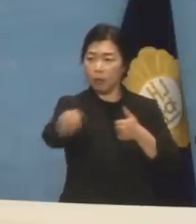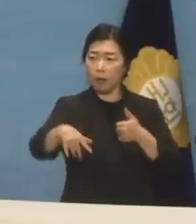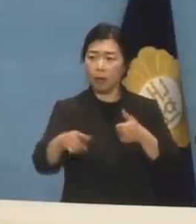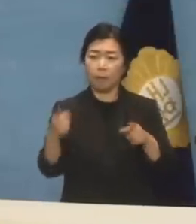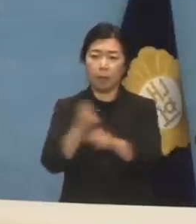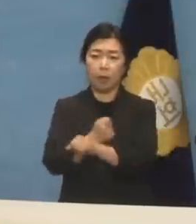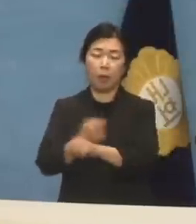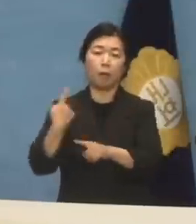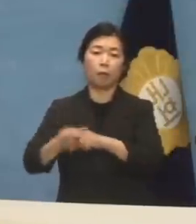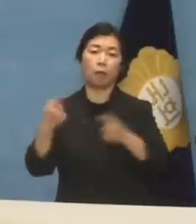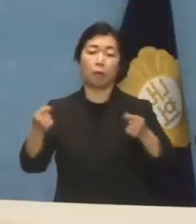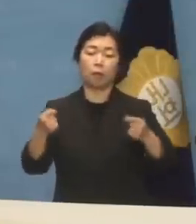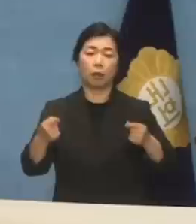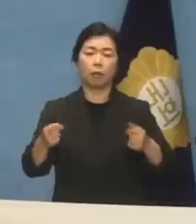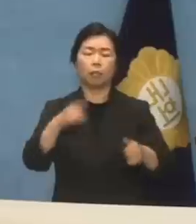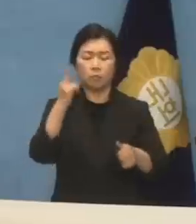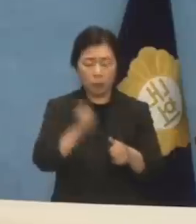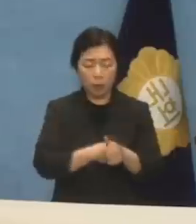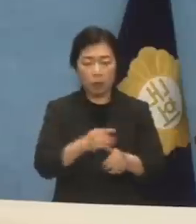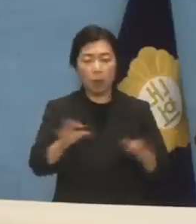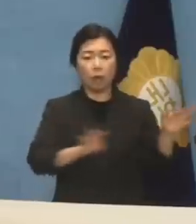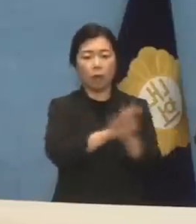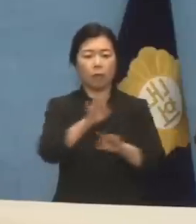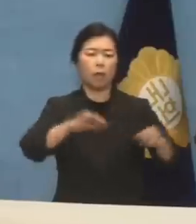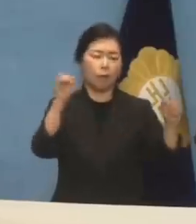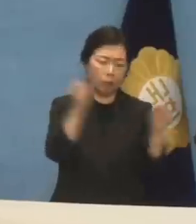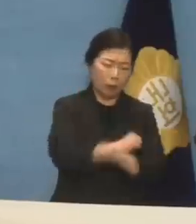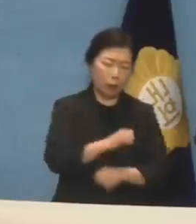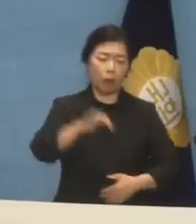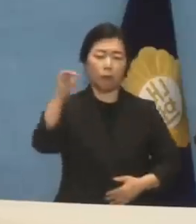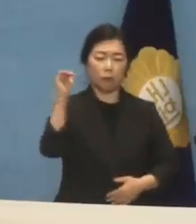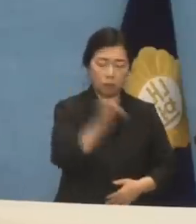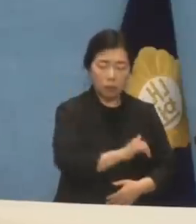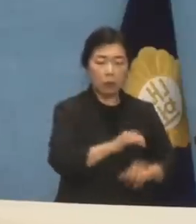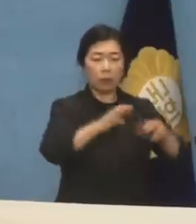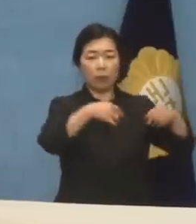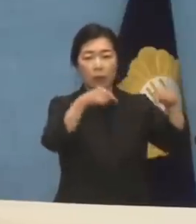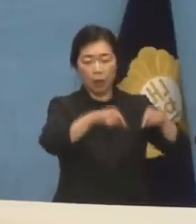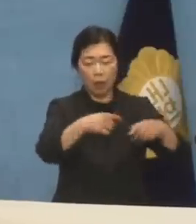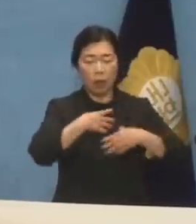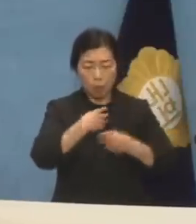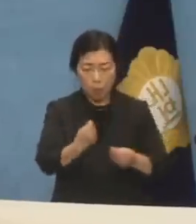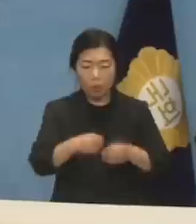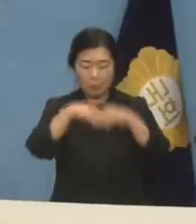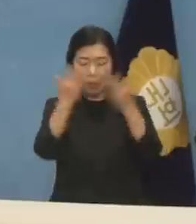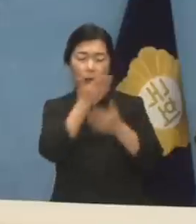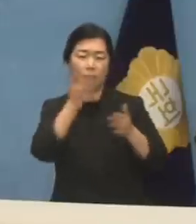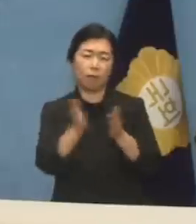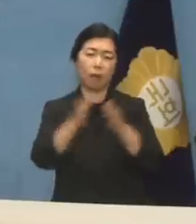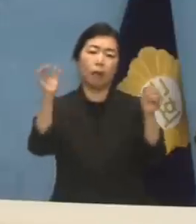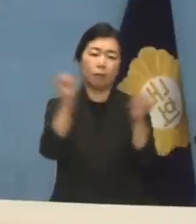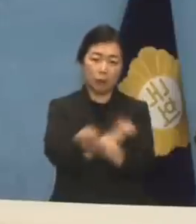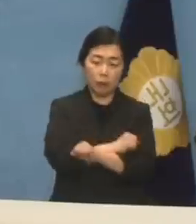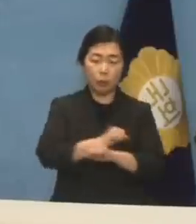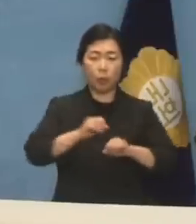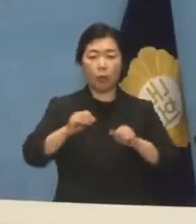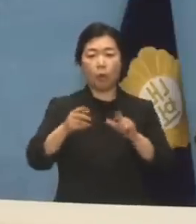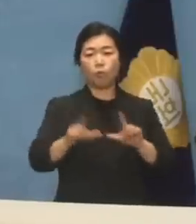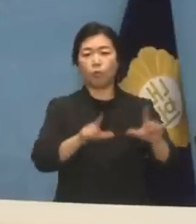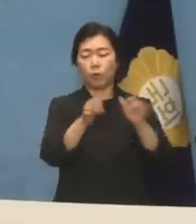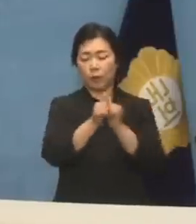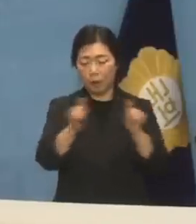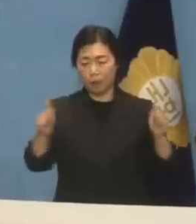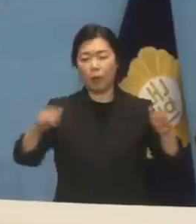그러다 보니까 경제는 폭락하고 있고, 안보, 국격 모두 다 폭락하고 있고, 그리고 민생도